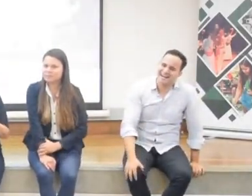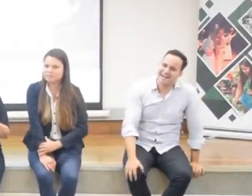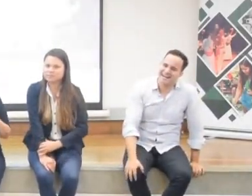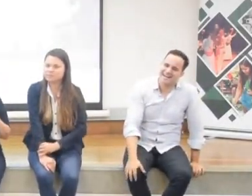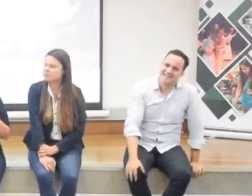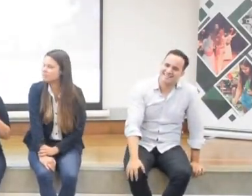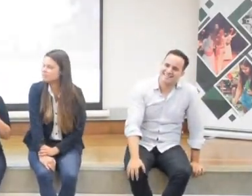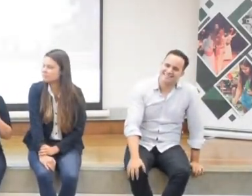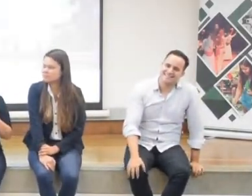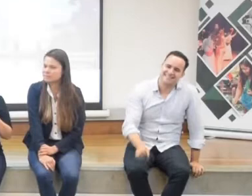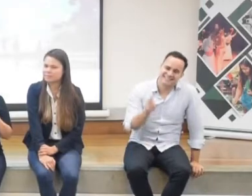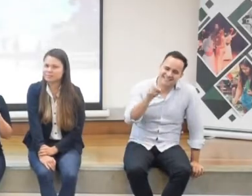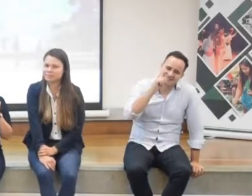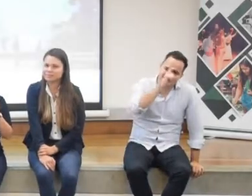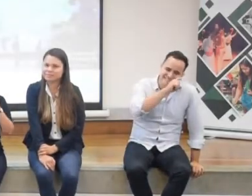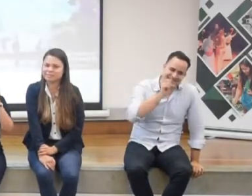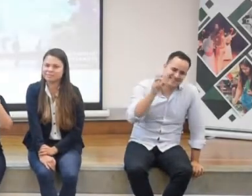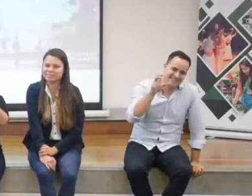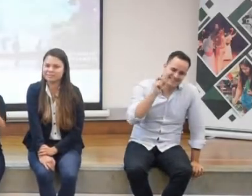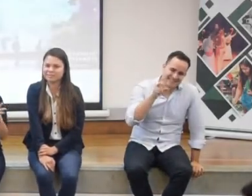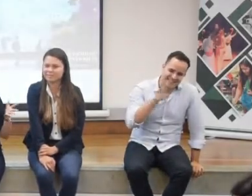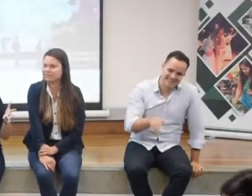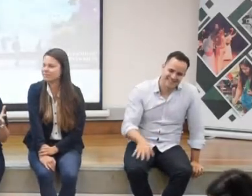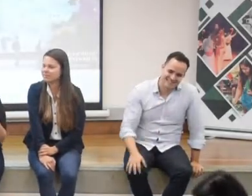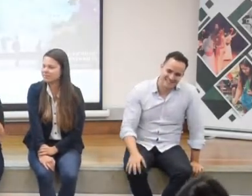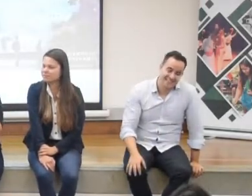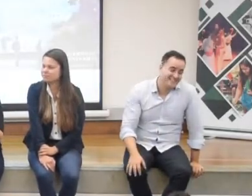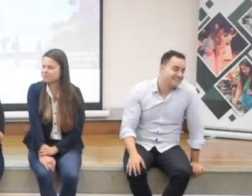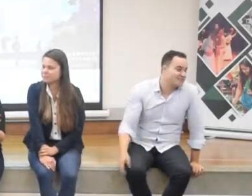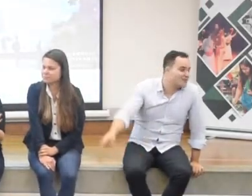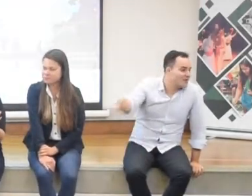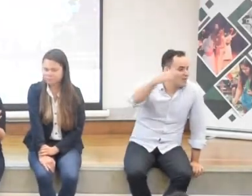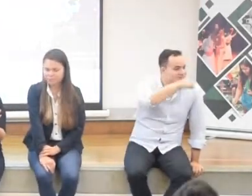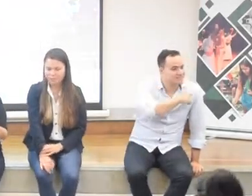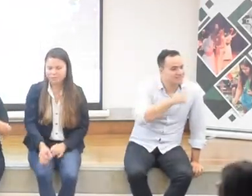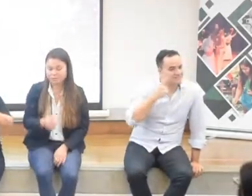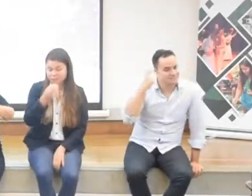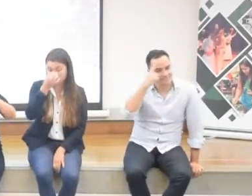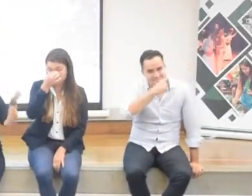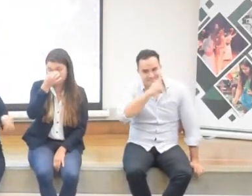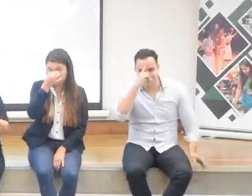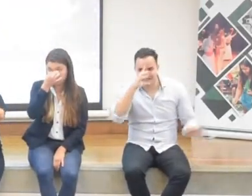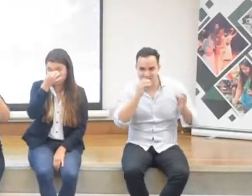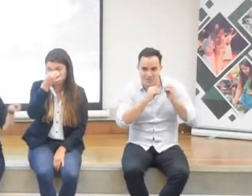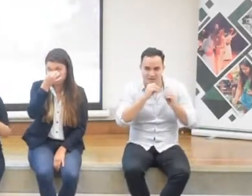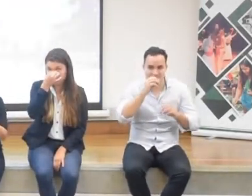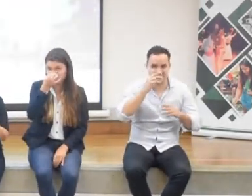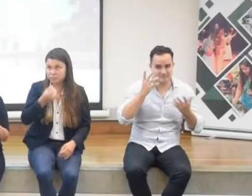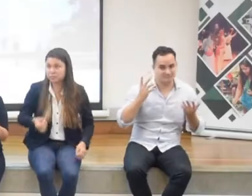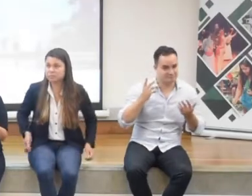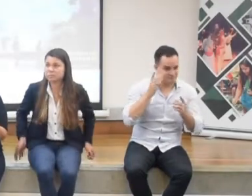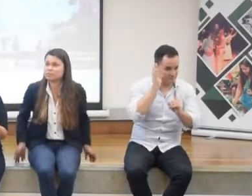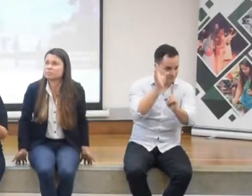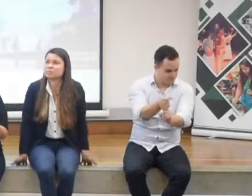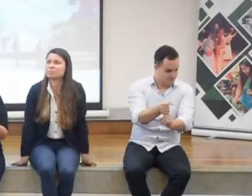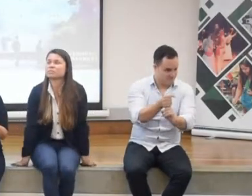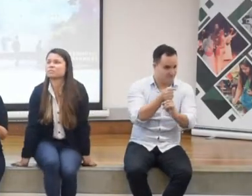está pensando, porque estamos de acuerdo con empezar por ese, porque ese nos va a jalar a